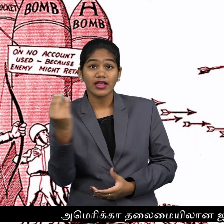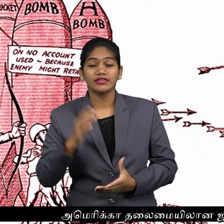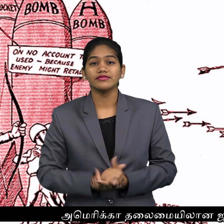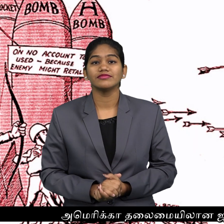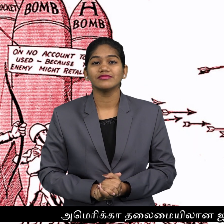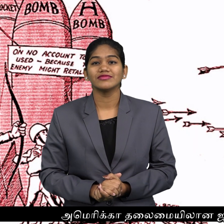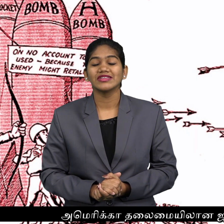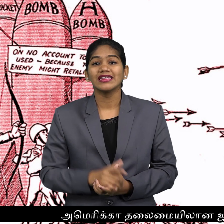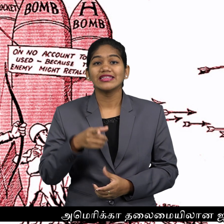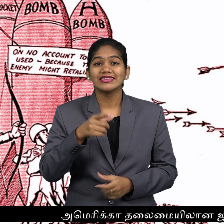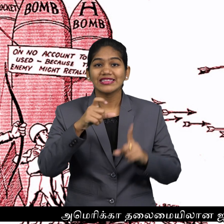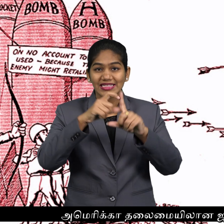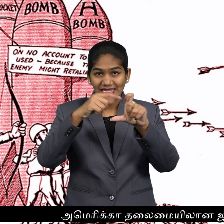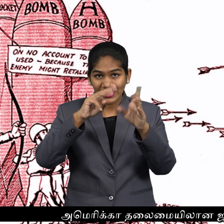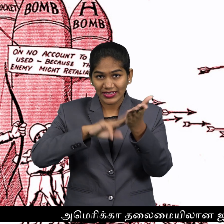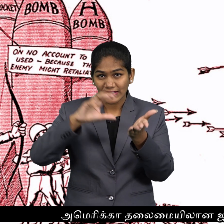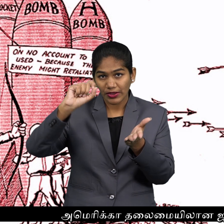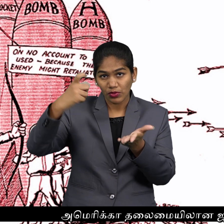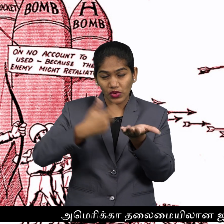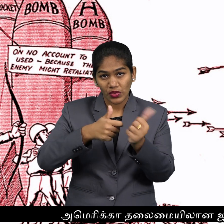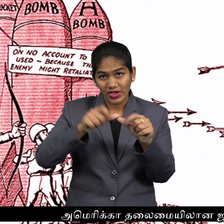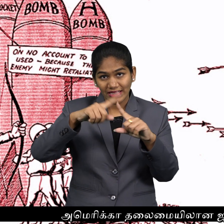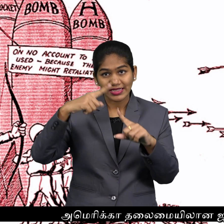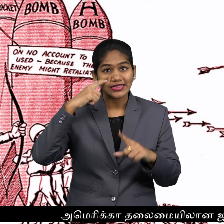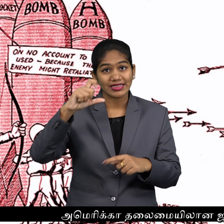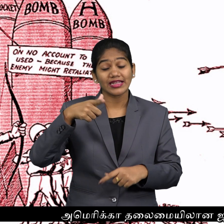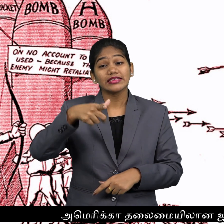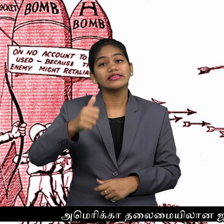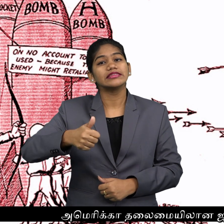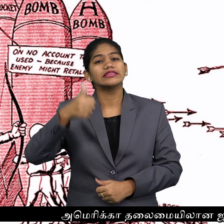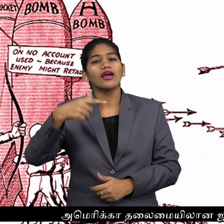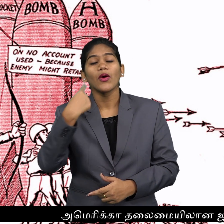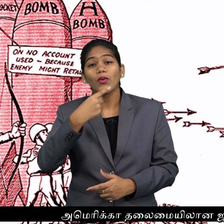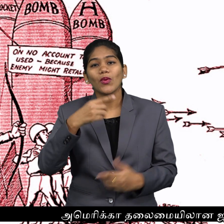அமெரிக்கா தலைமையிலான ஜனநாயக முதலாளித்துவ தொகுதி.